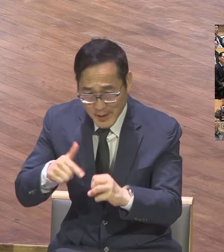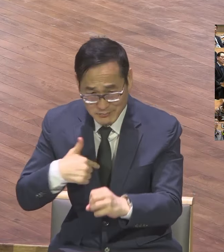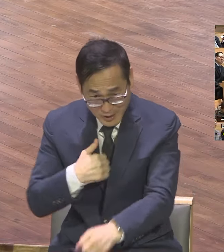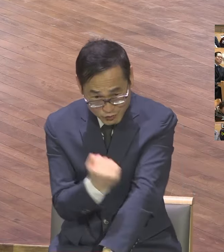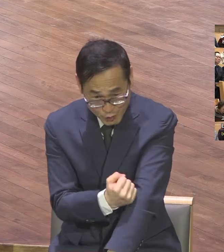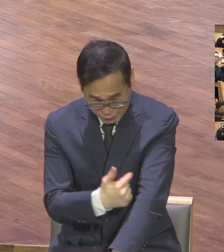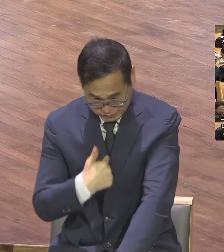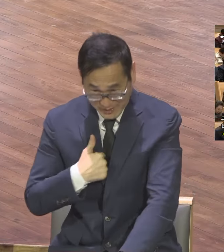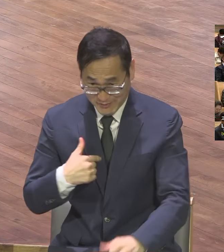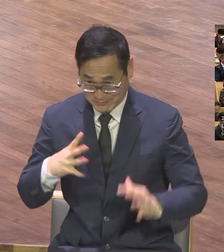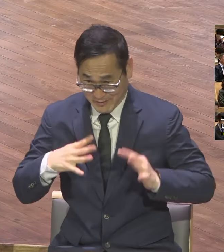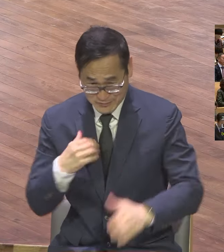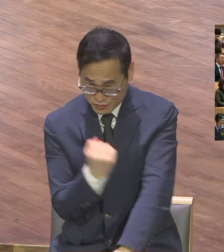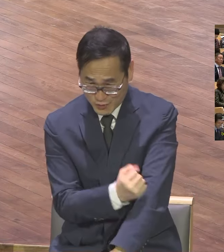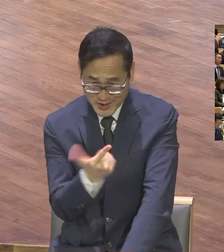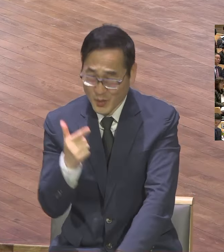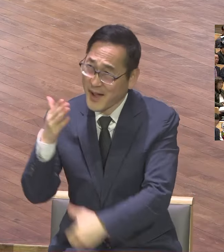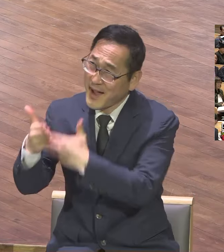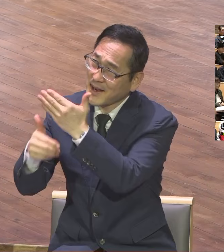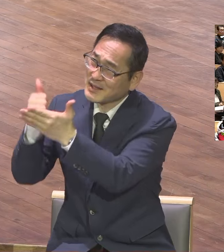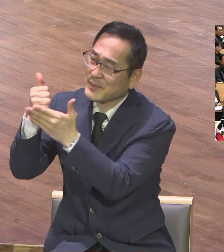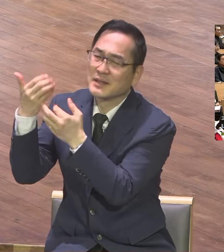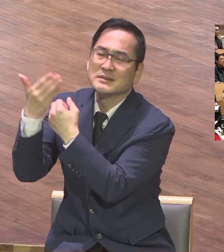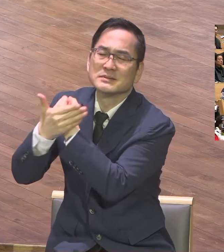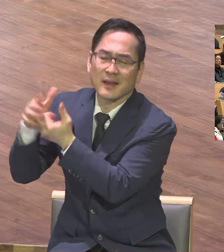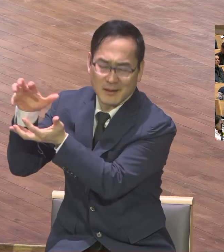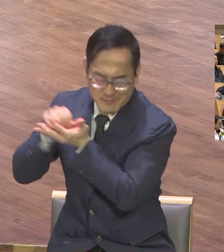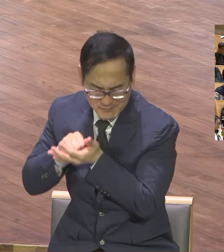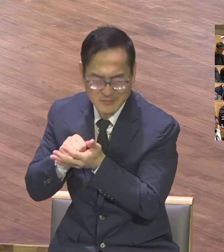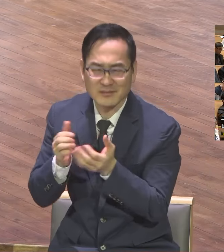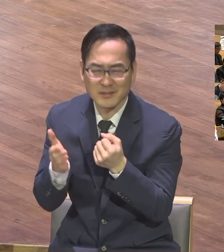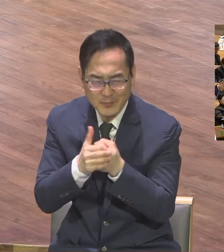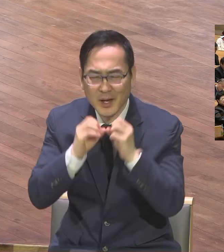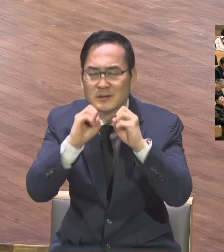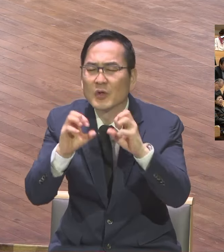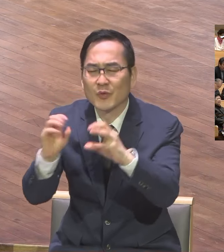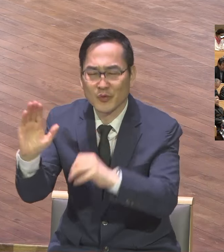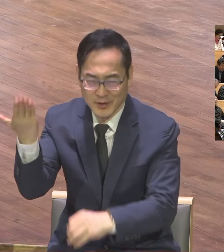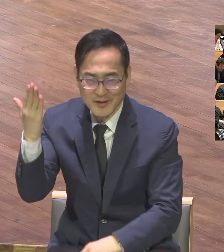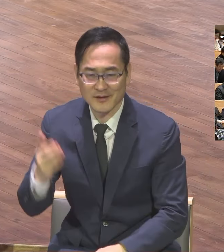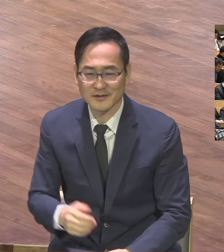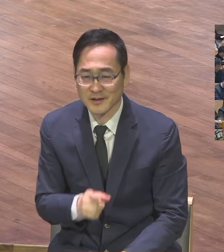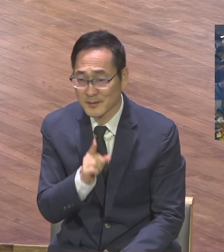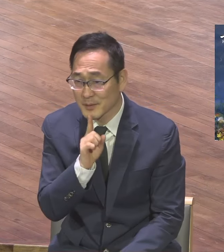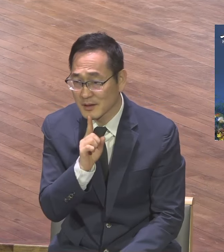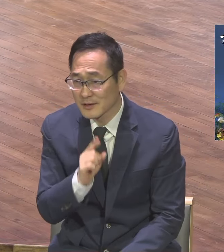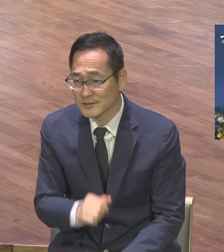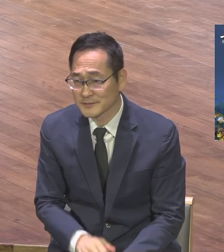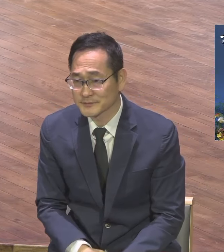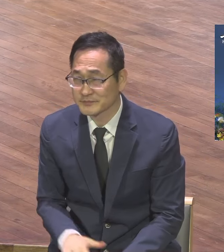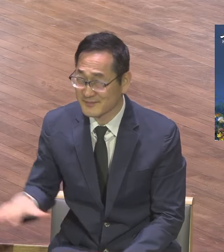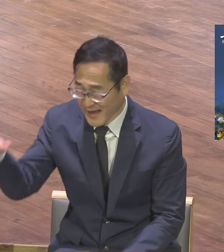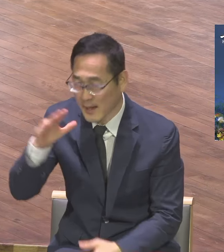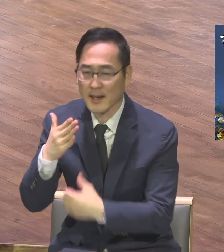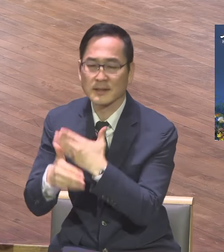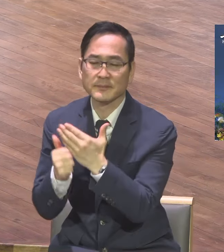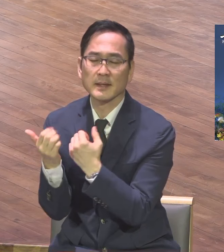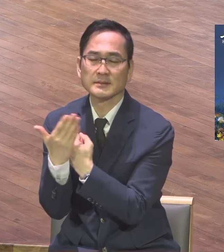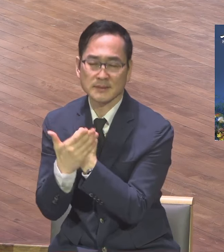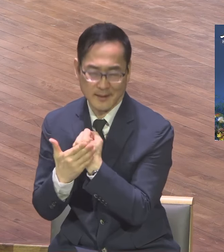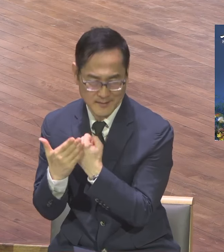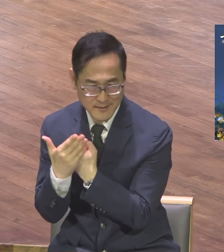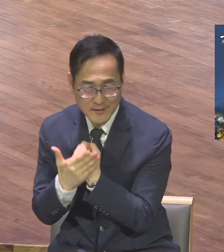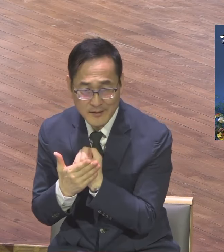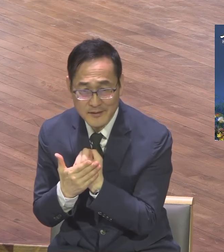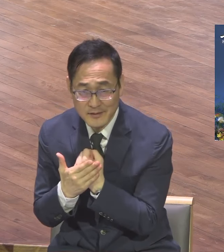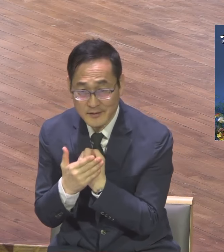아니요 오직 나와 함께 하신 하나님의 은혜로라. 하나님의 은혜요.